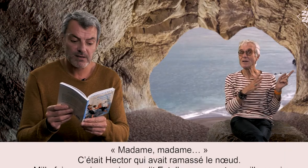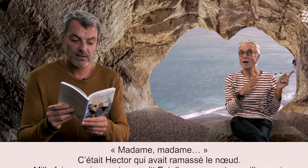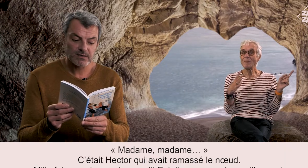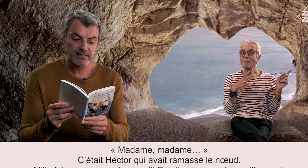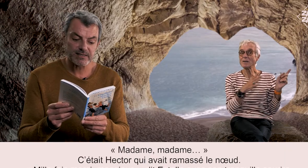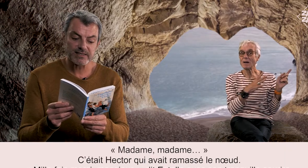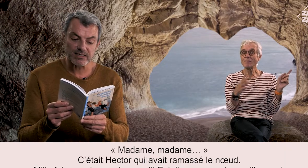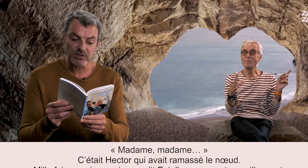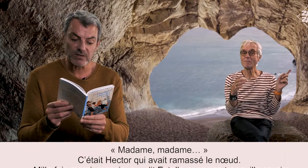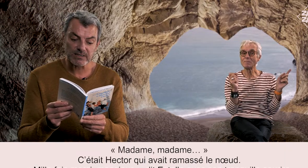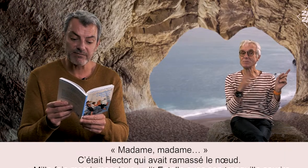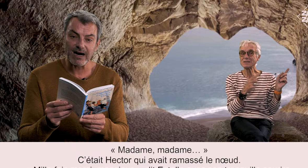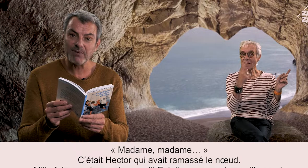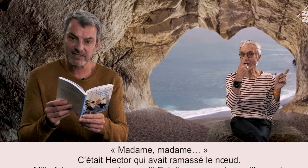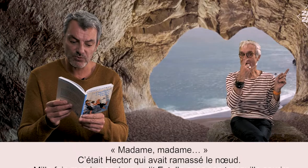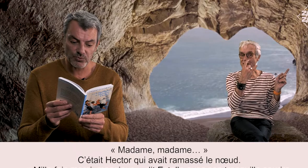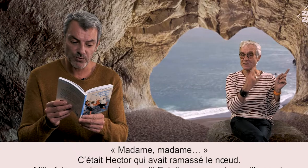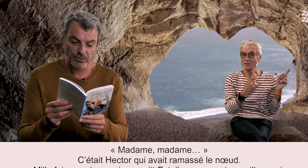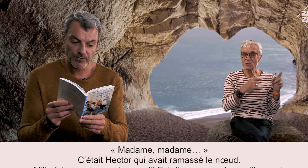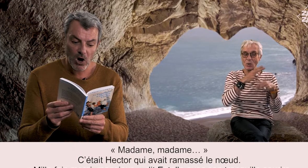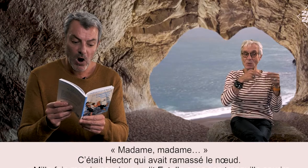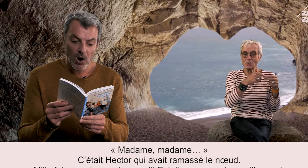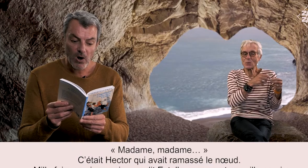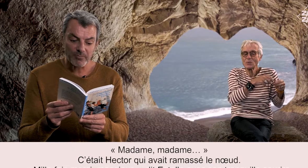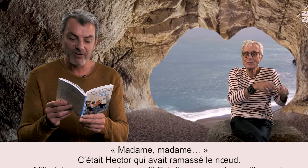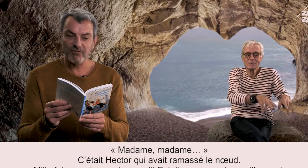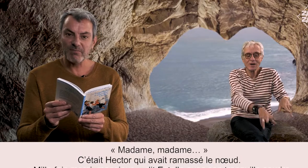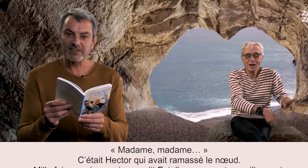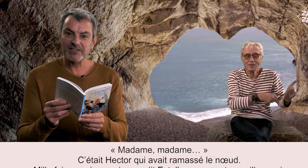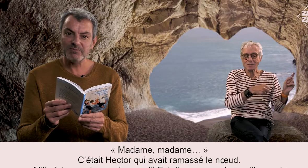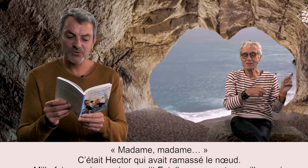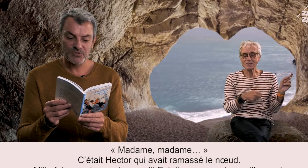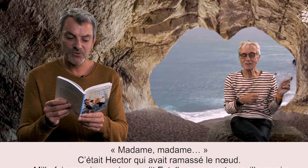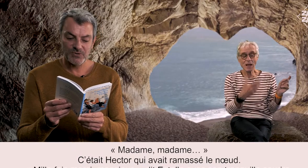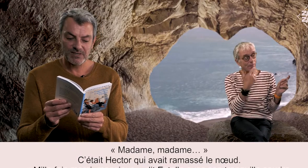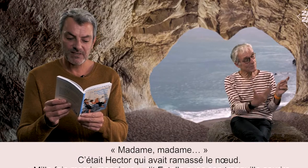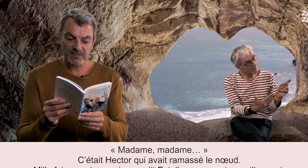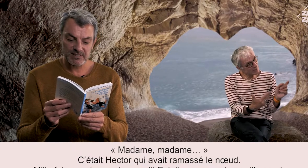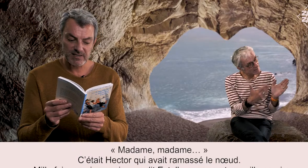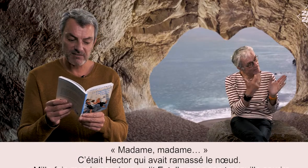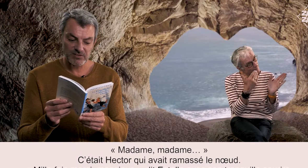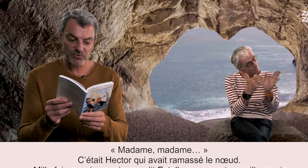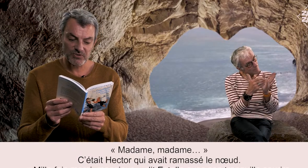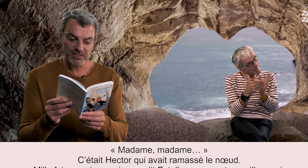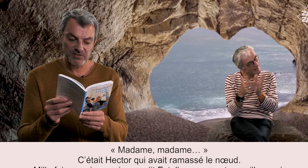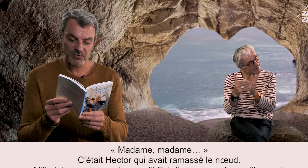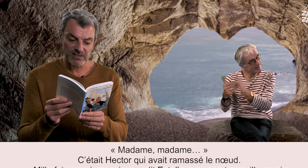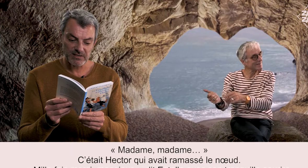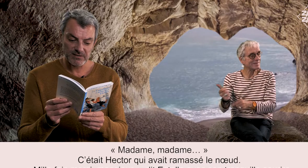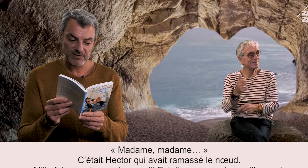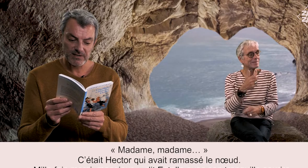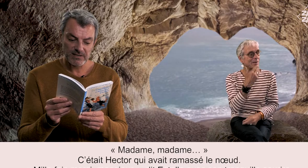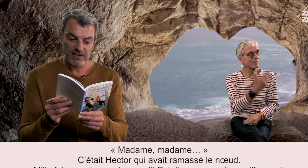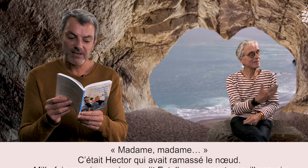madame ! » C'était Hector qui avait ramassé le nœud. « Mille fois merci, monsieur ! » dit Estelle avec son tranquille